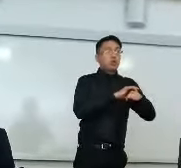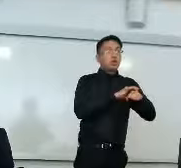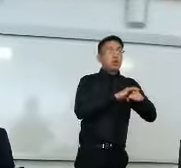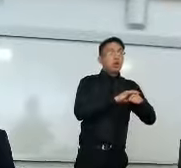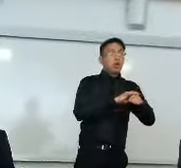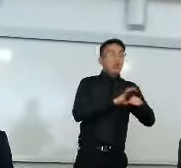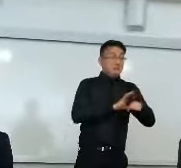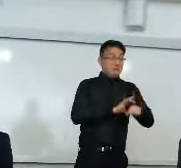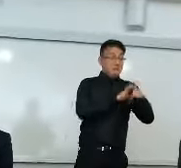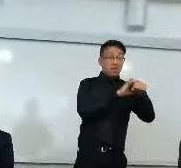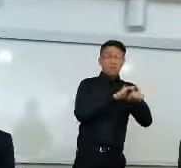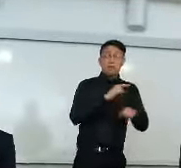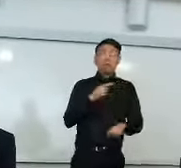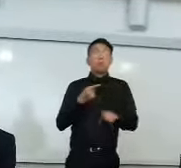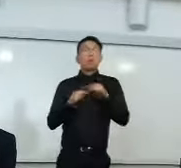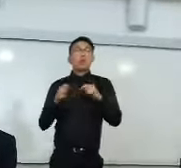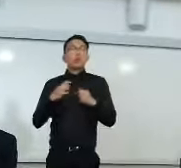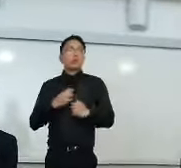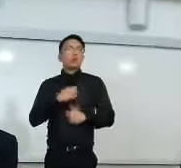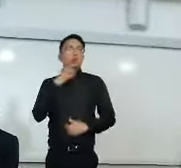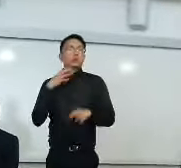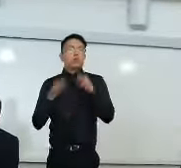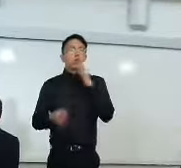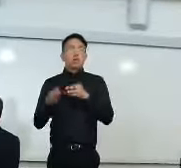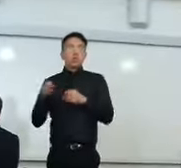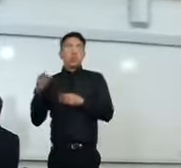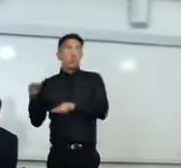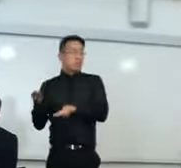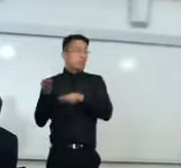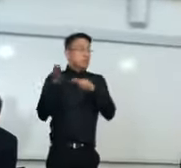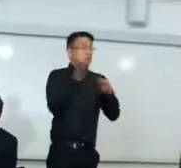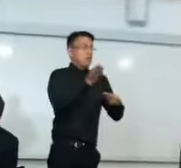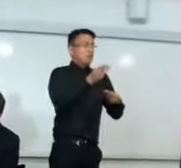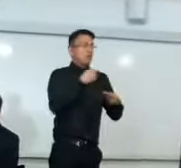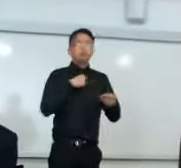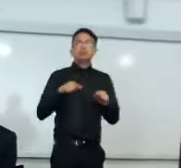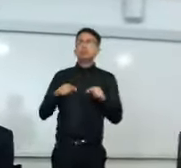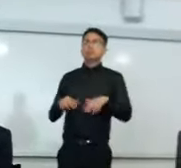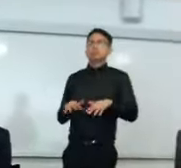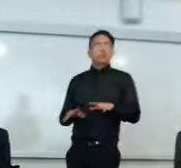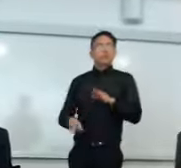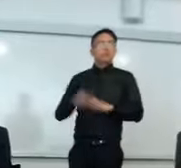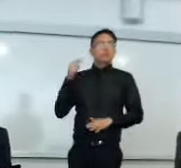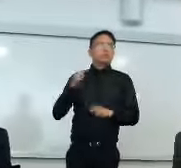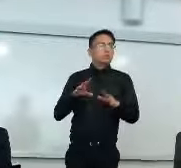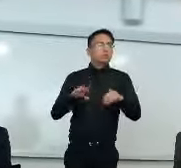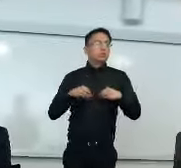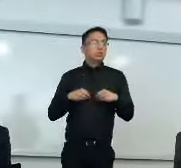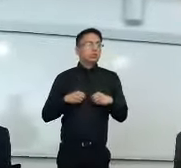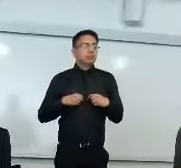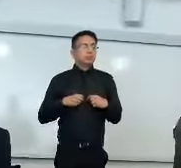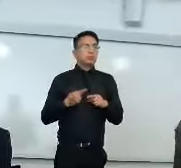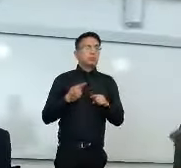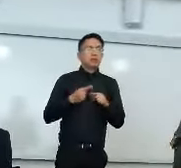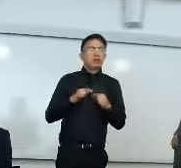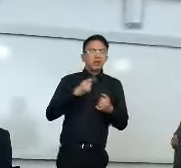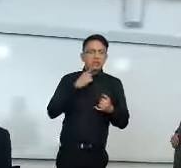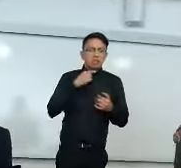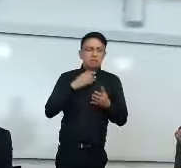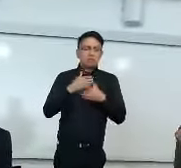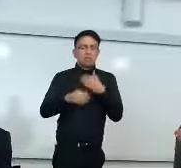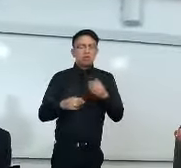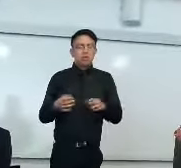judicial. Entonces, si los jueces de este país, si todavía vamos a hablar, seguir hablando de interdicción, y a ellos